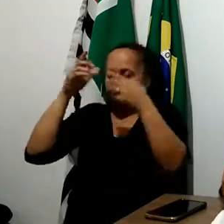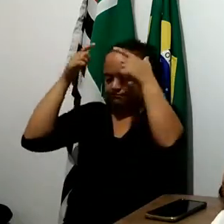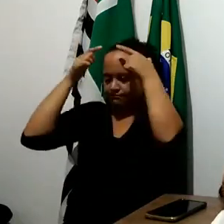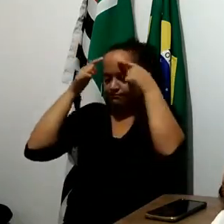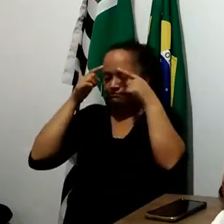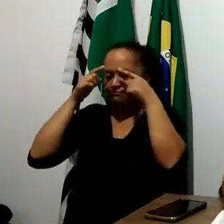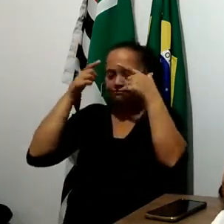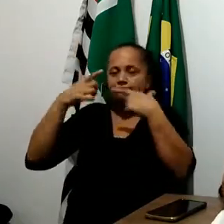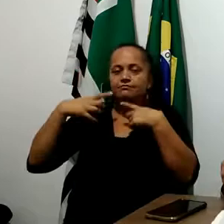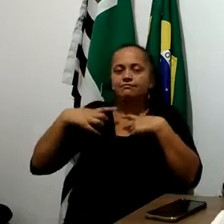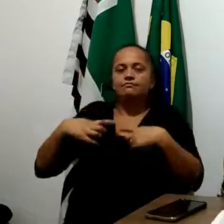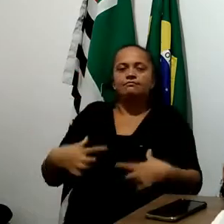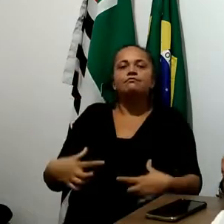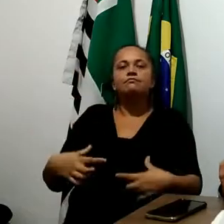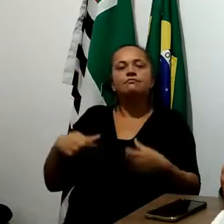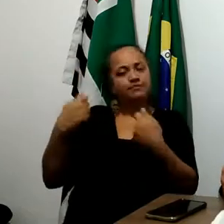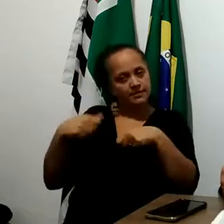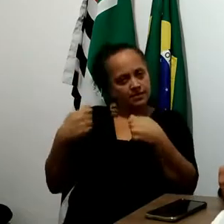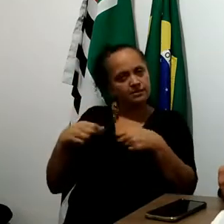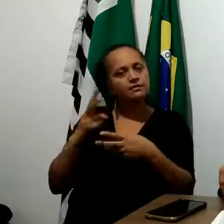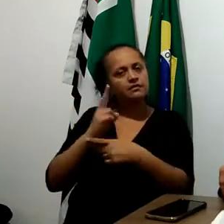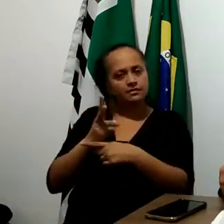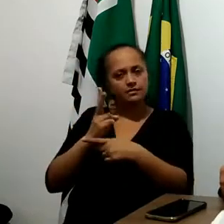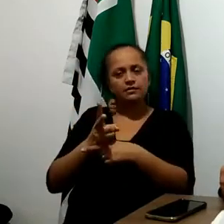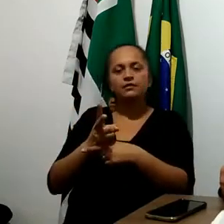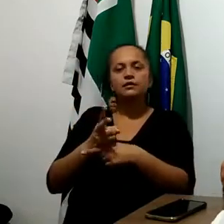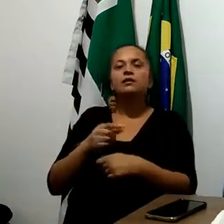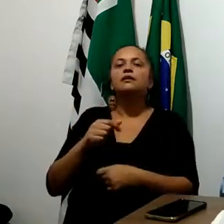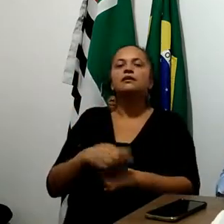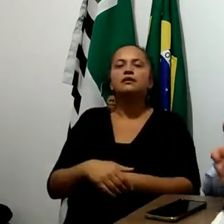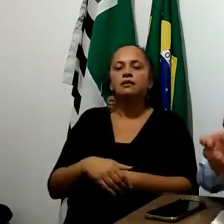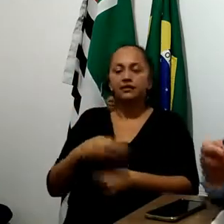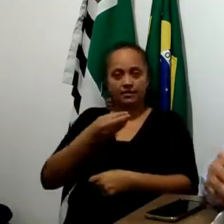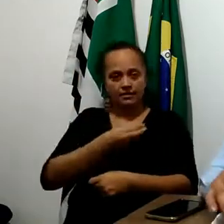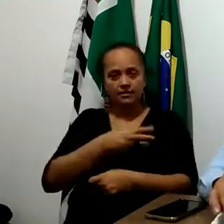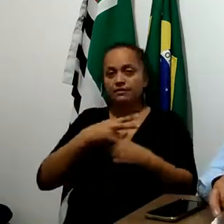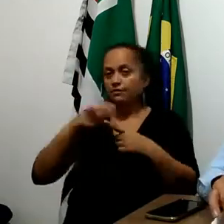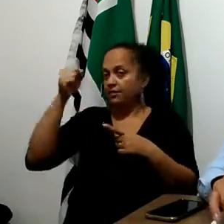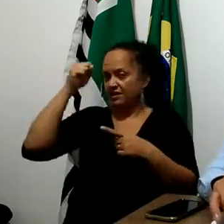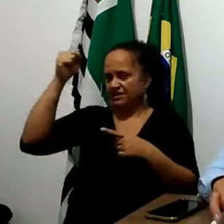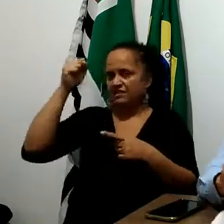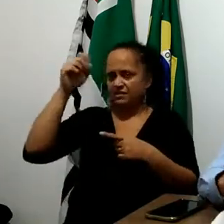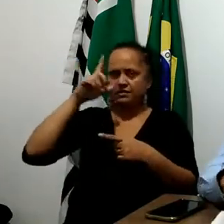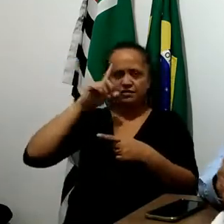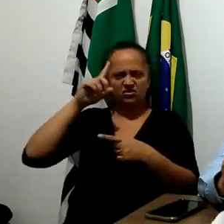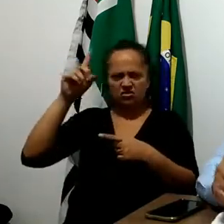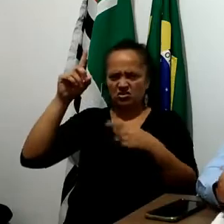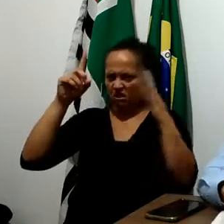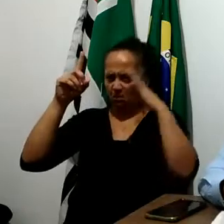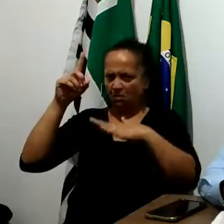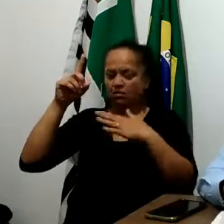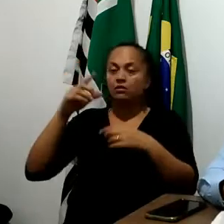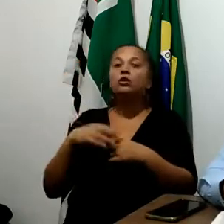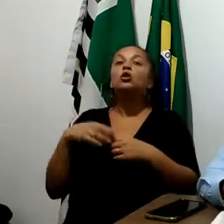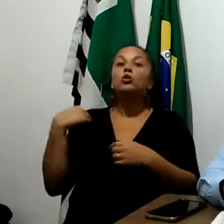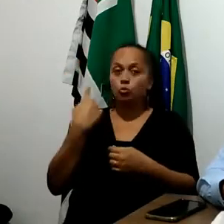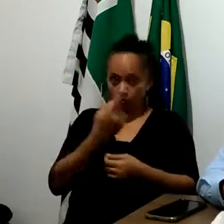dessas armaduras. Aí você vai vencer o dia mau. E aí você vai permanecer inabalável. O dia mau tem para todo